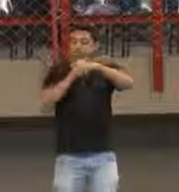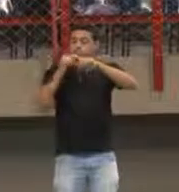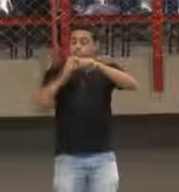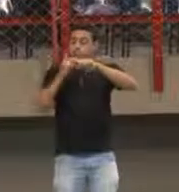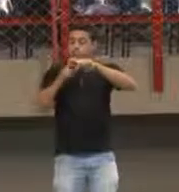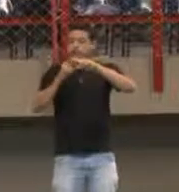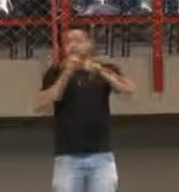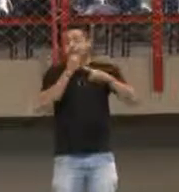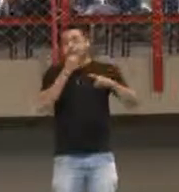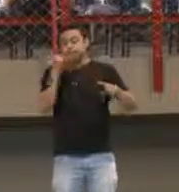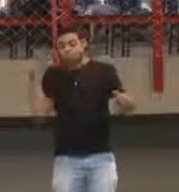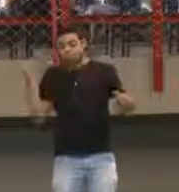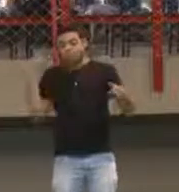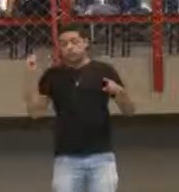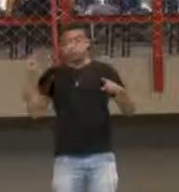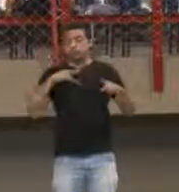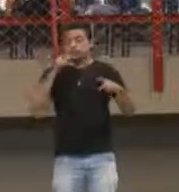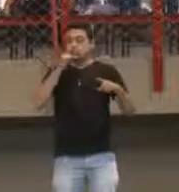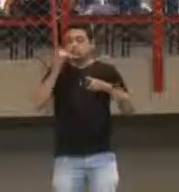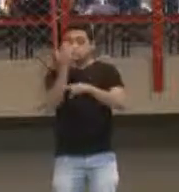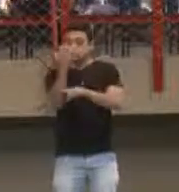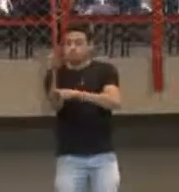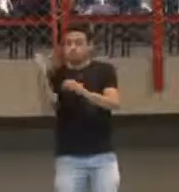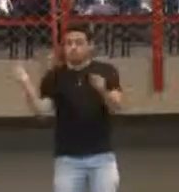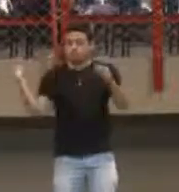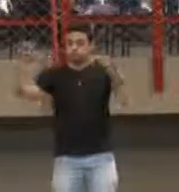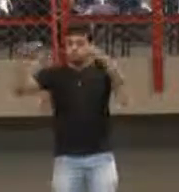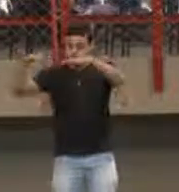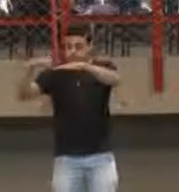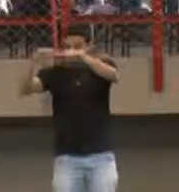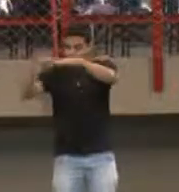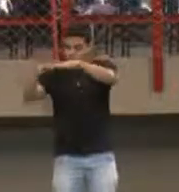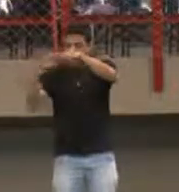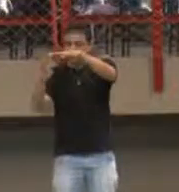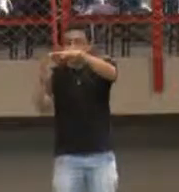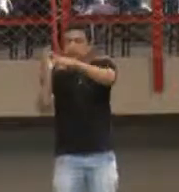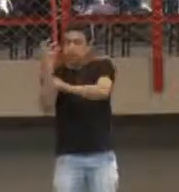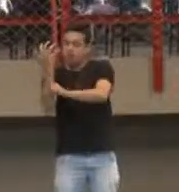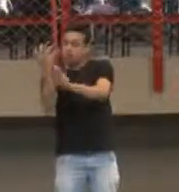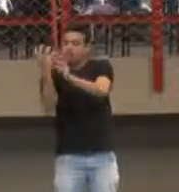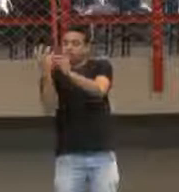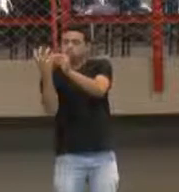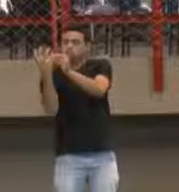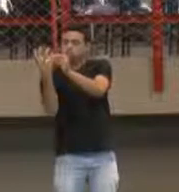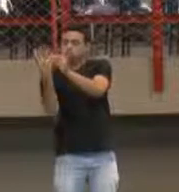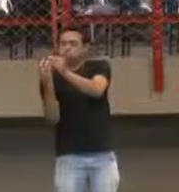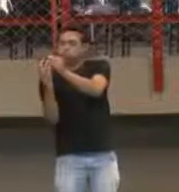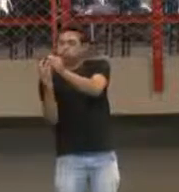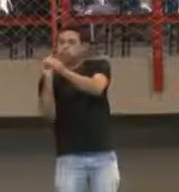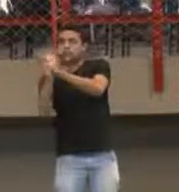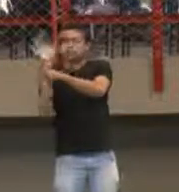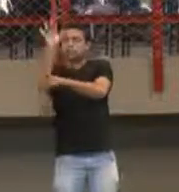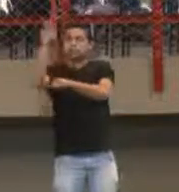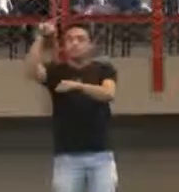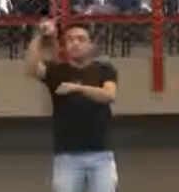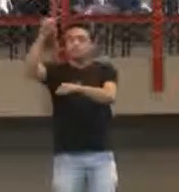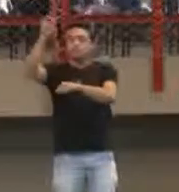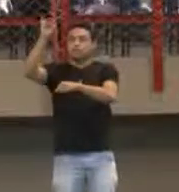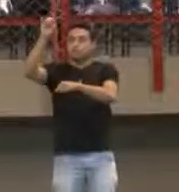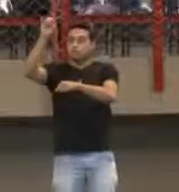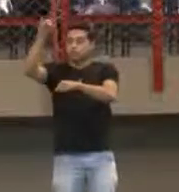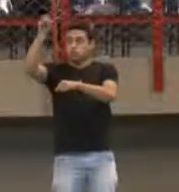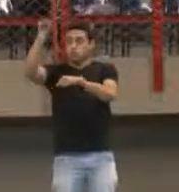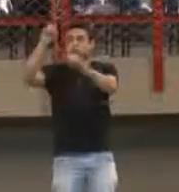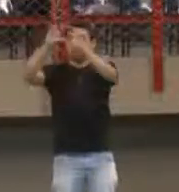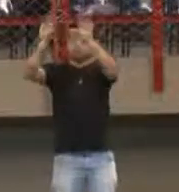inunda uma vegetação, que aí vai liberar gás metano. Mas CO2, CO2 mesmo, não. Está falso, letra B.